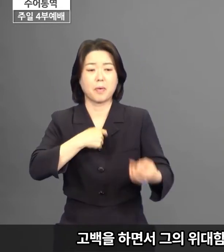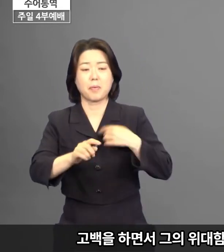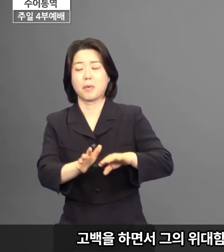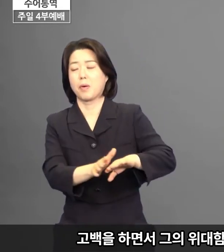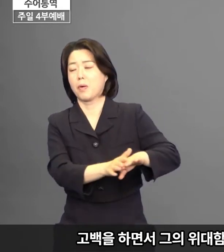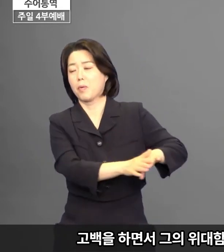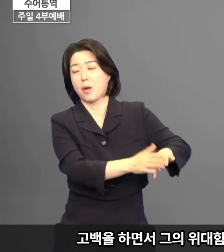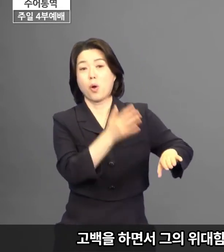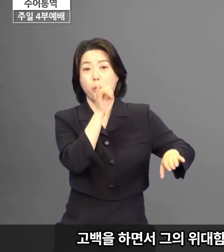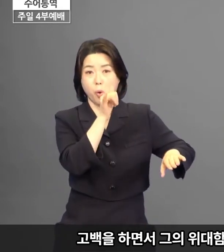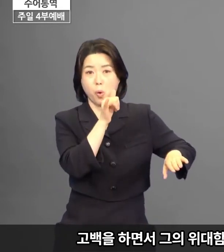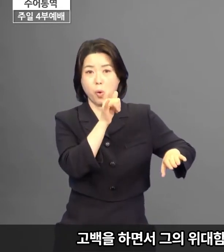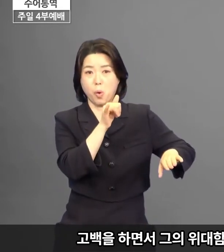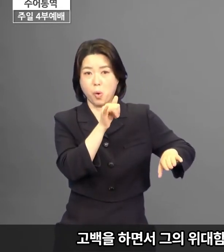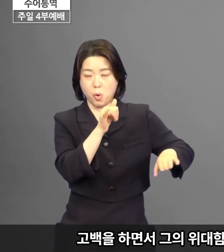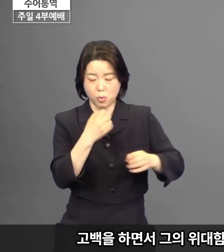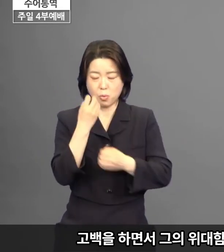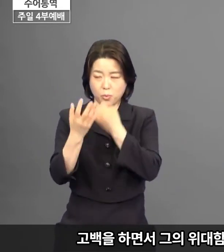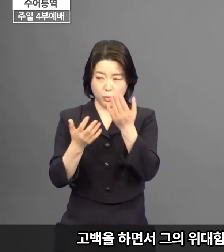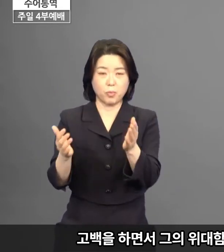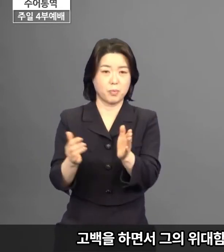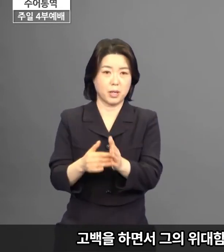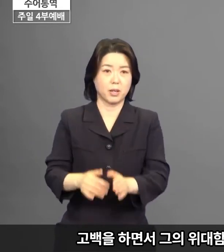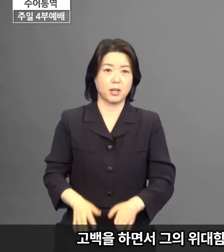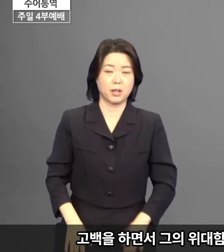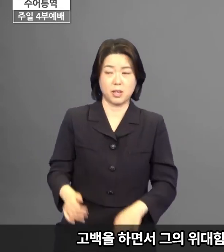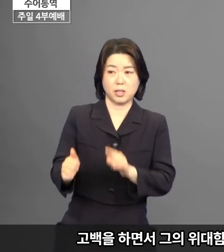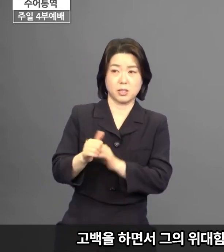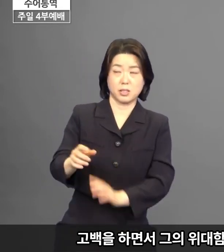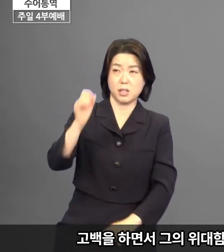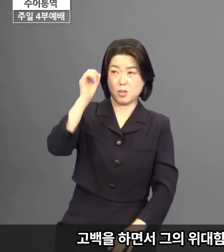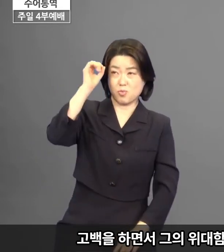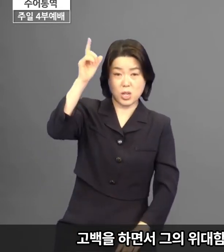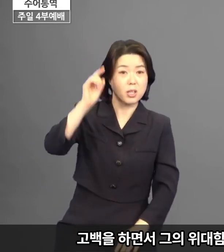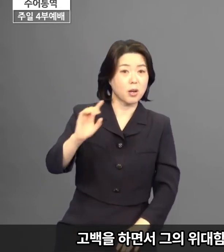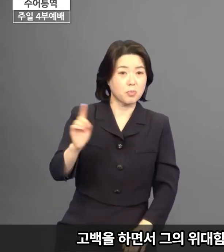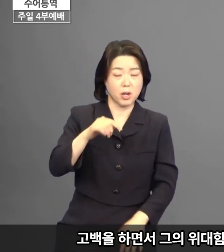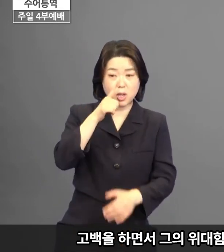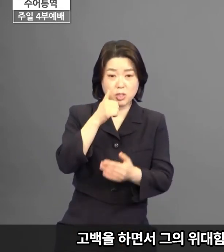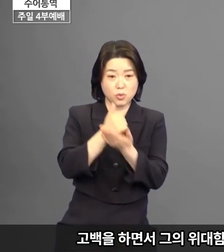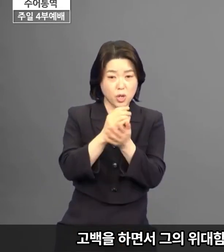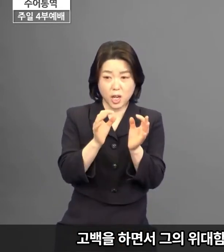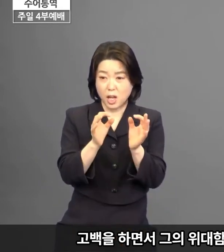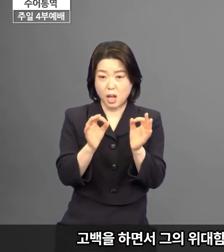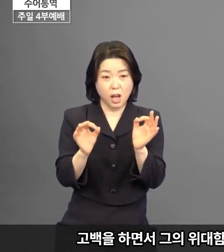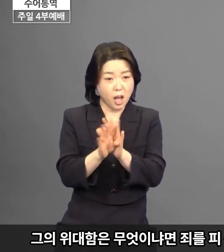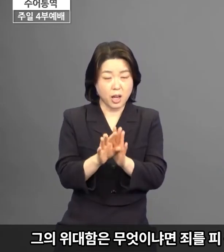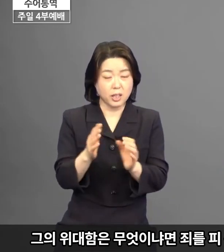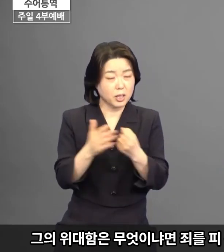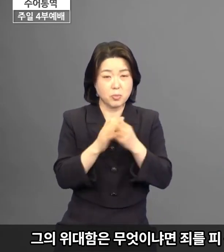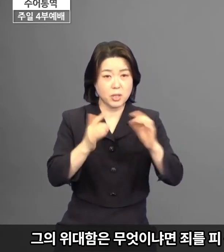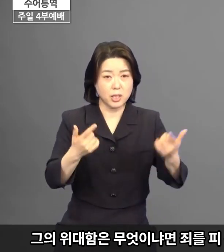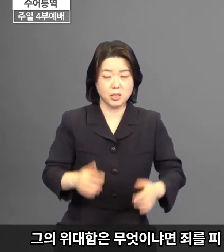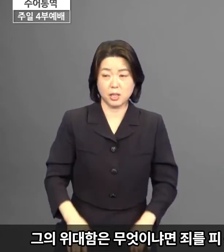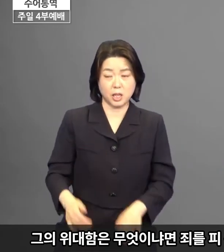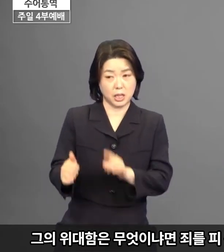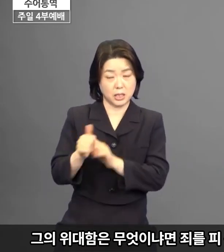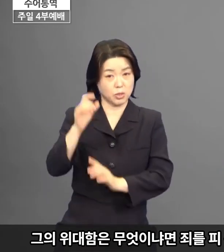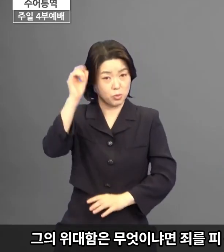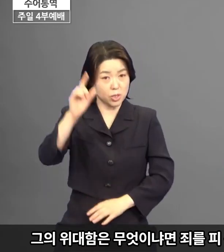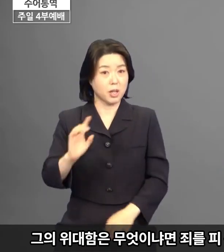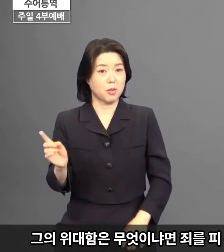있었다라고 고백을 하면서 그의 위대함은 죄가 없었기 때문이 아니라 그의 위대함은